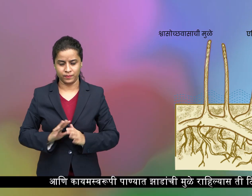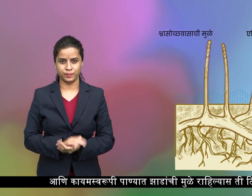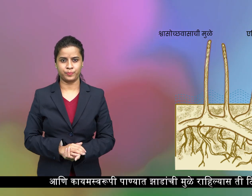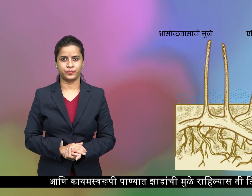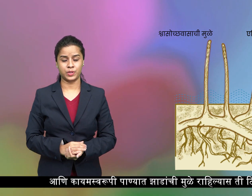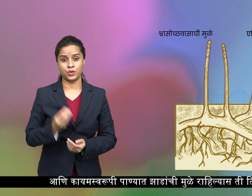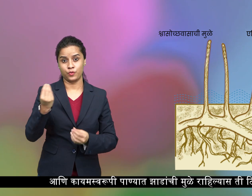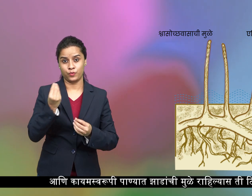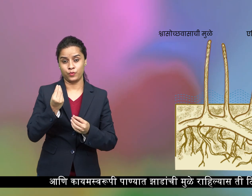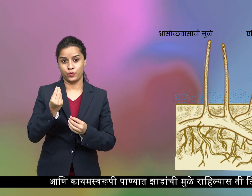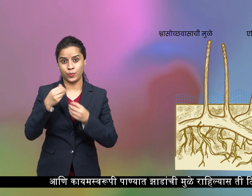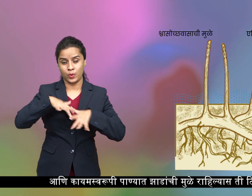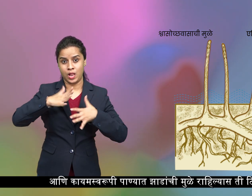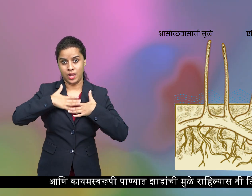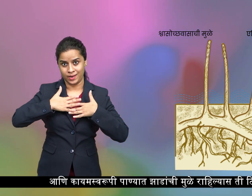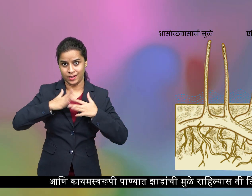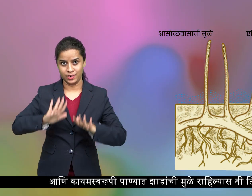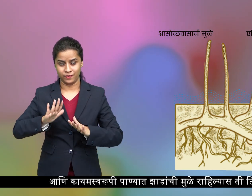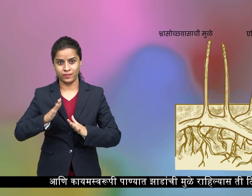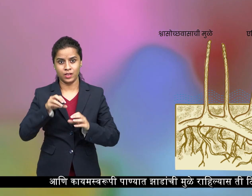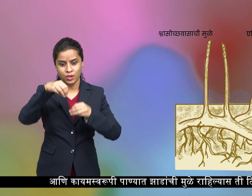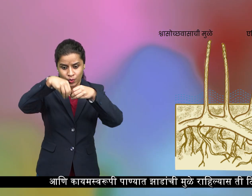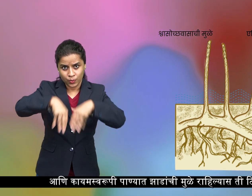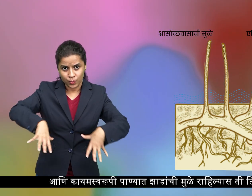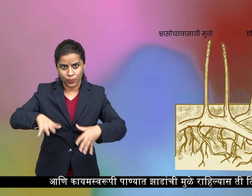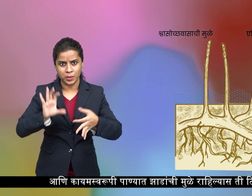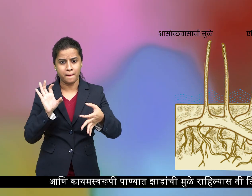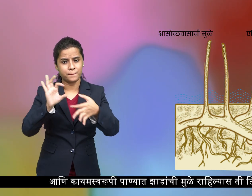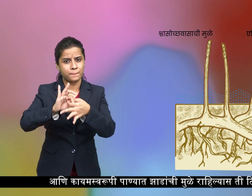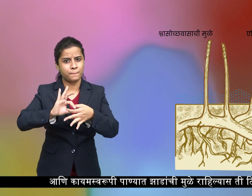आणि कायमस्वरूपी पाण्यात झाडांची मुळे राहिल्यास ती टिकत नाहीत.